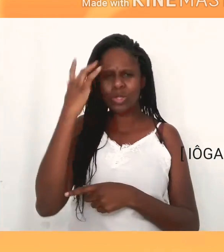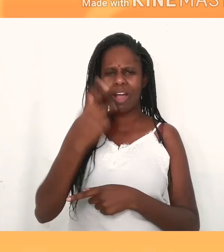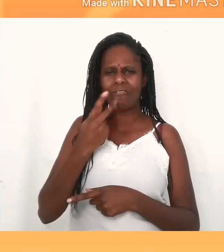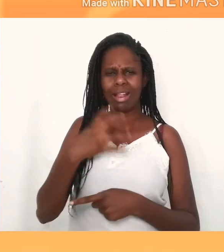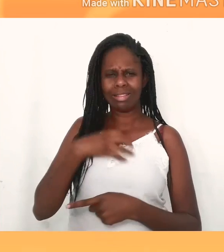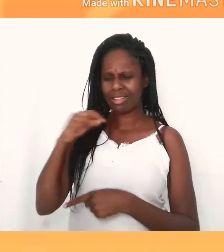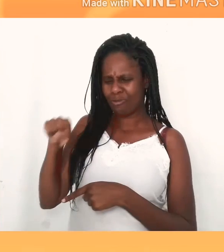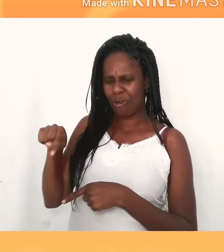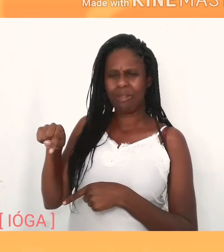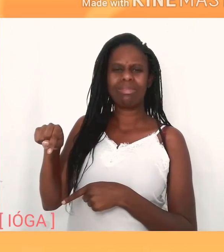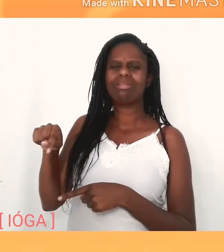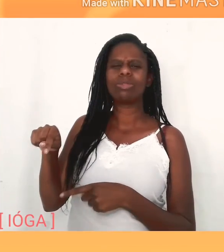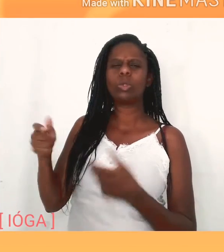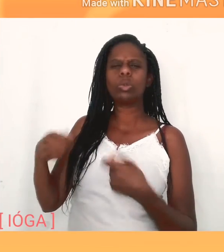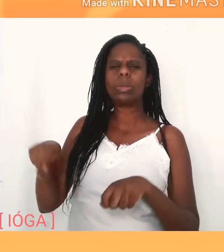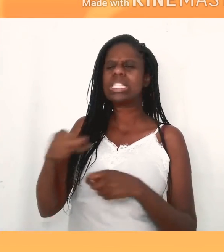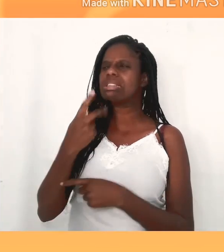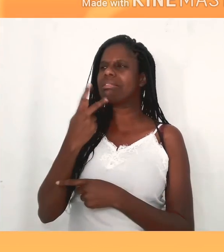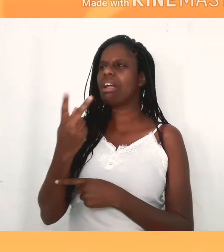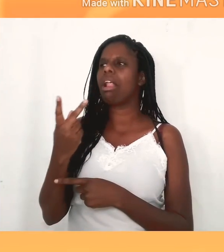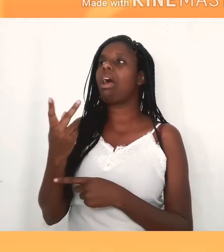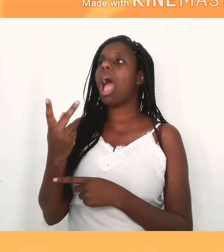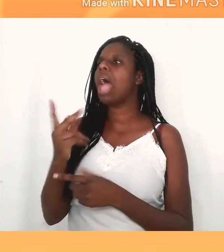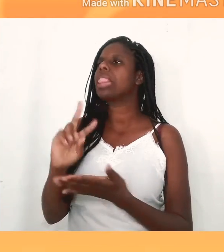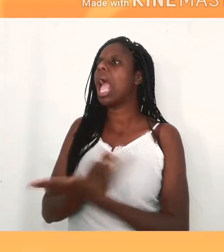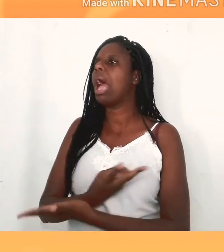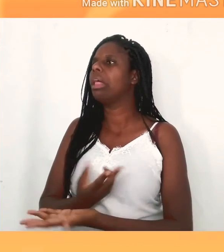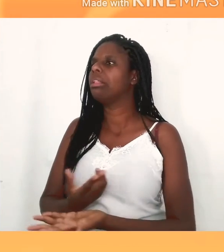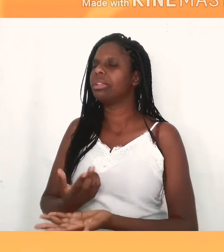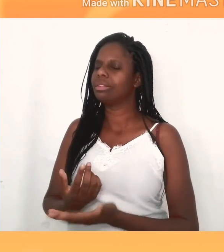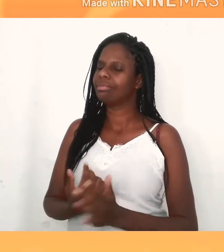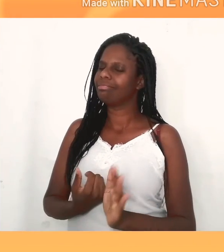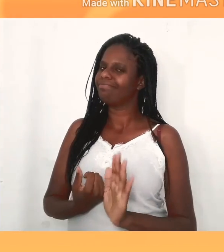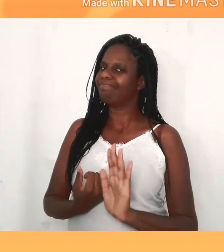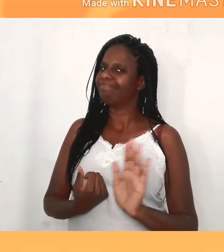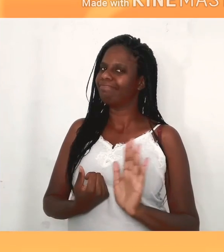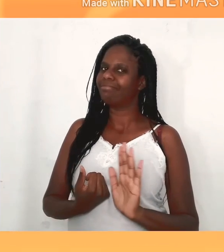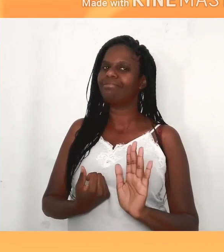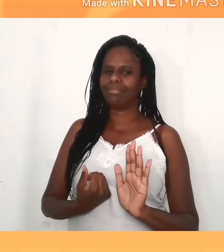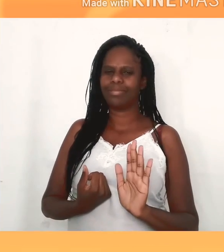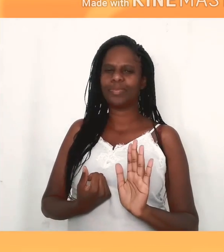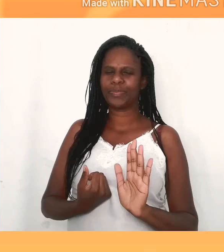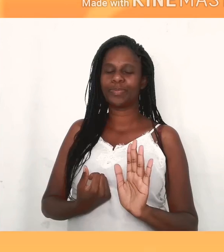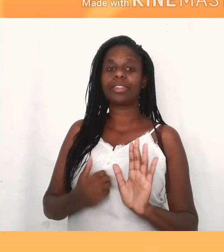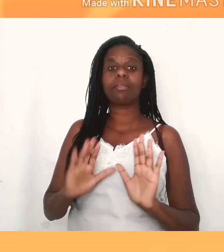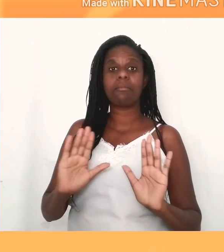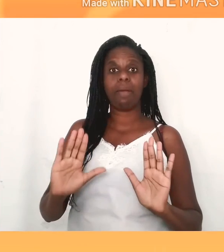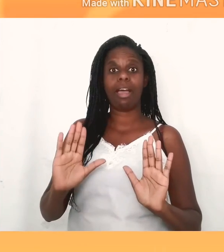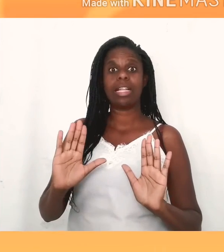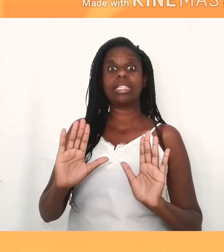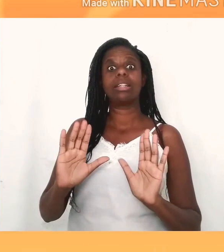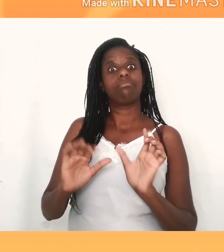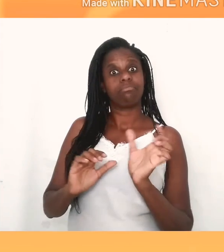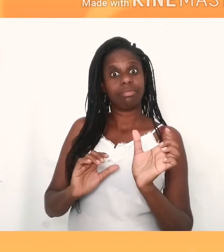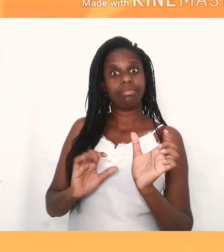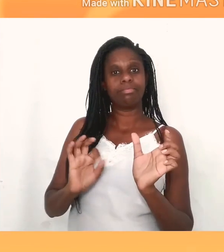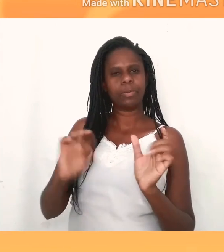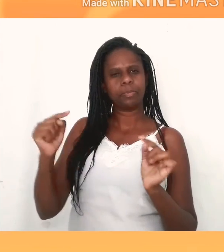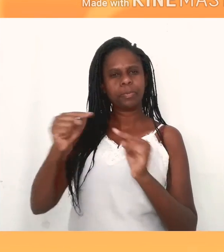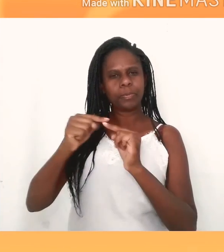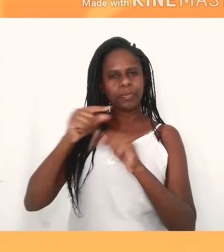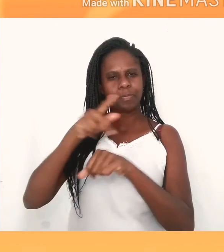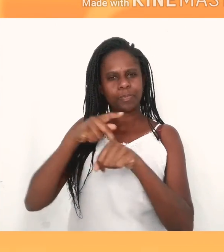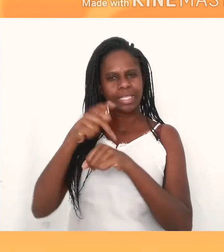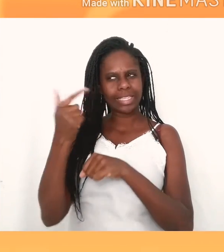né? É uma questão às vezes que também expressa uma abordagem, uma adaptação à nossa cultura, mas a norma